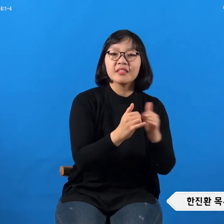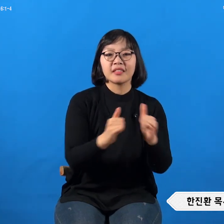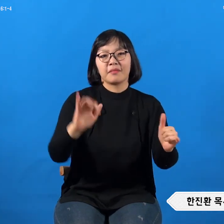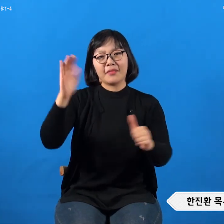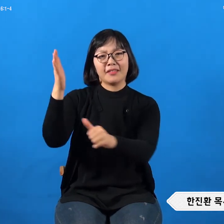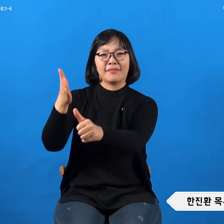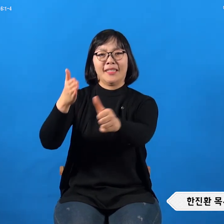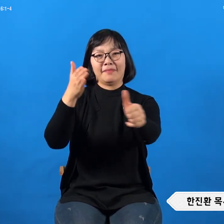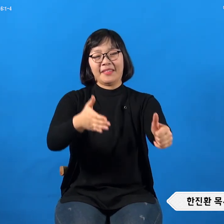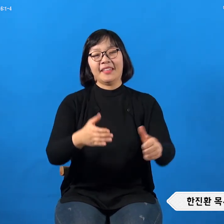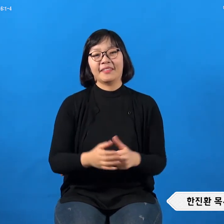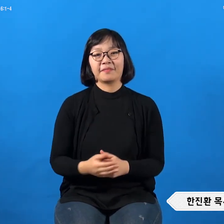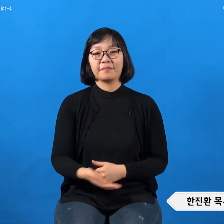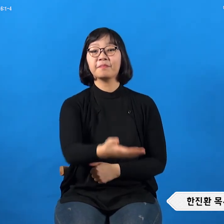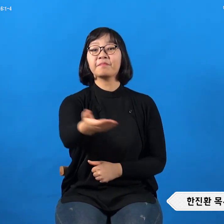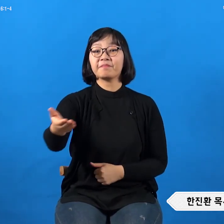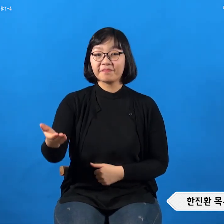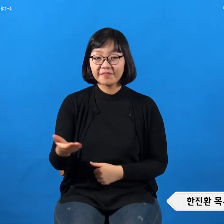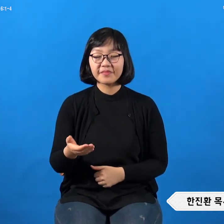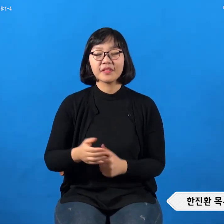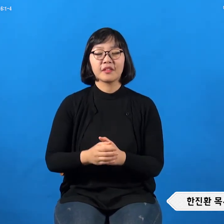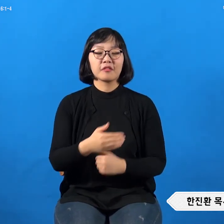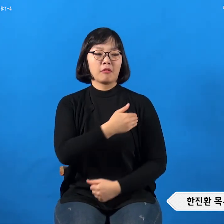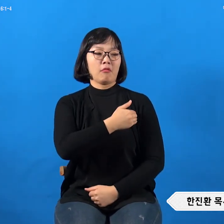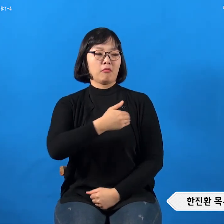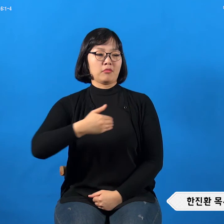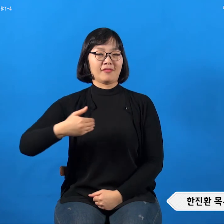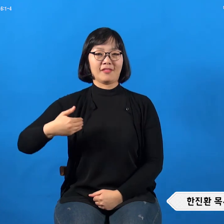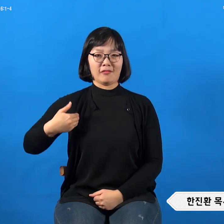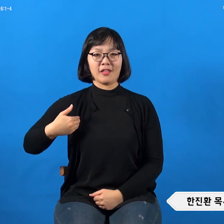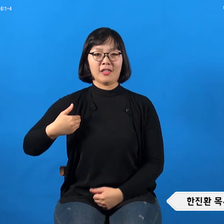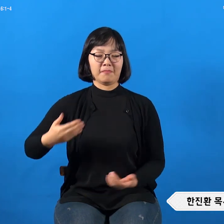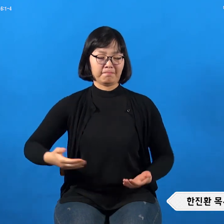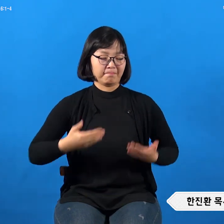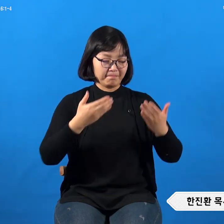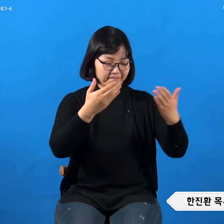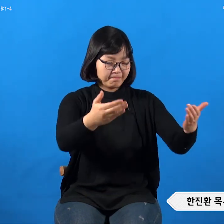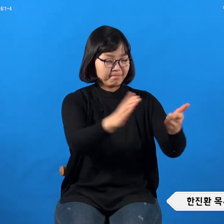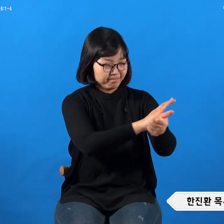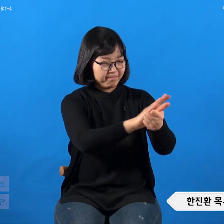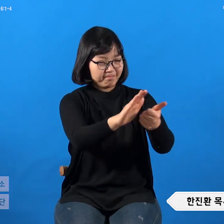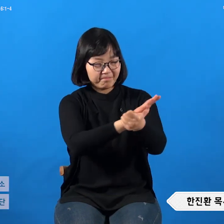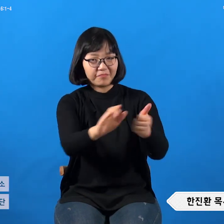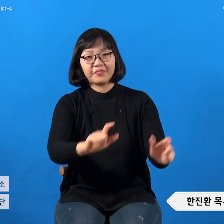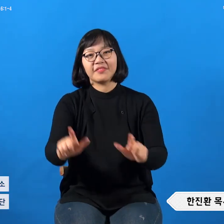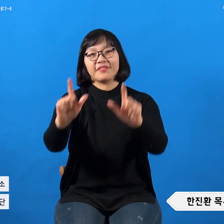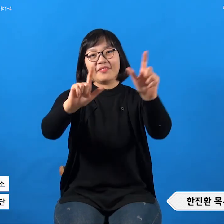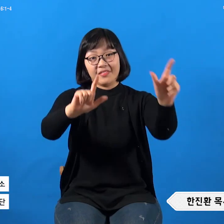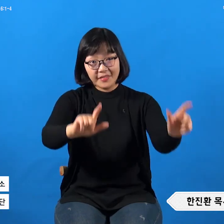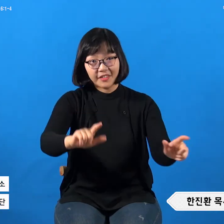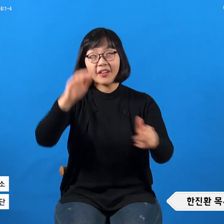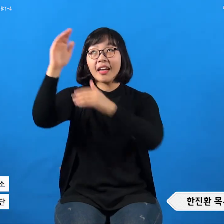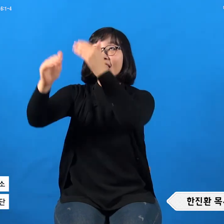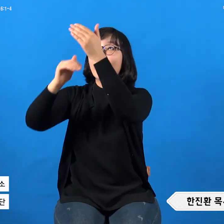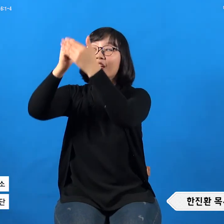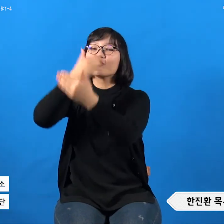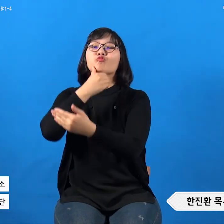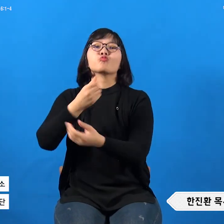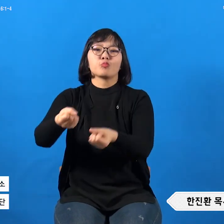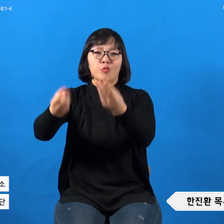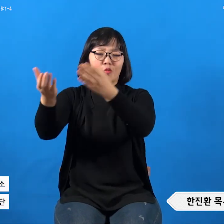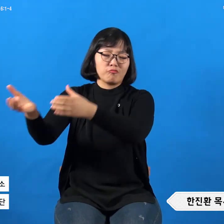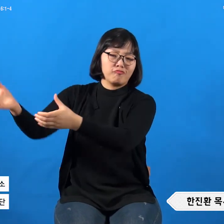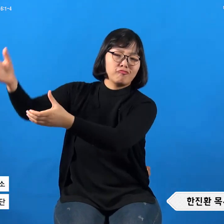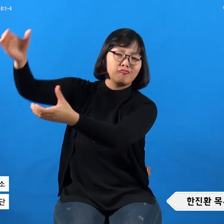바랍니다. 우리 모든 성도님들이 풍성하게 바치는 삶을 살 수 있기를 바랍니다. 그래서 하나님의 축복을 넘치도록 받아서